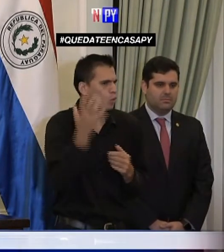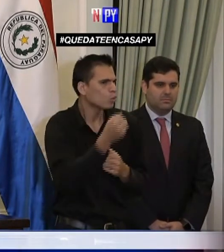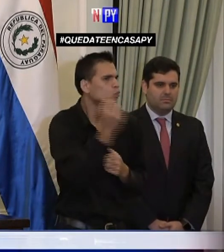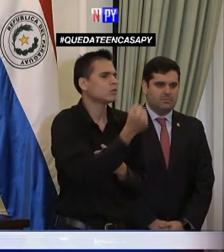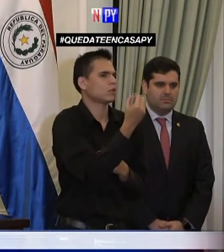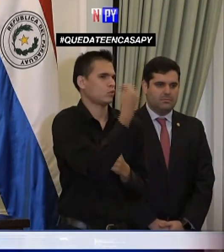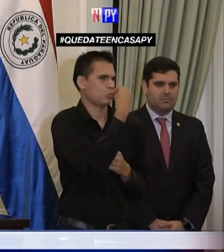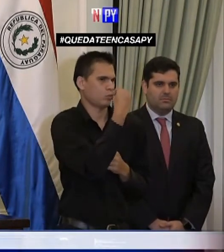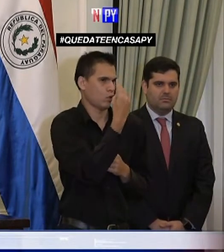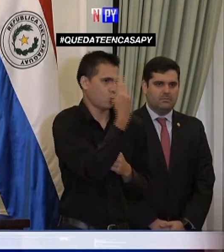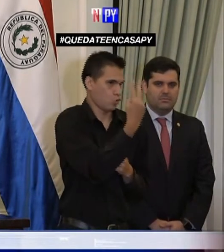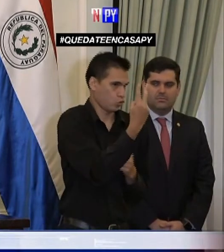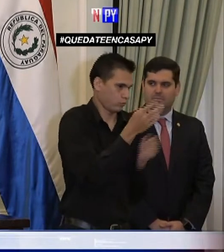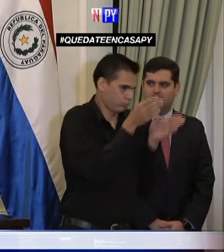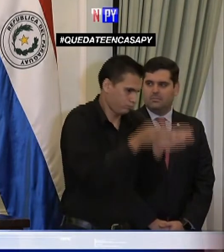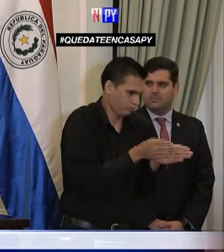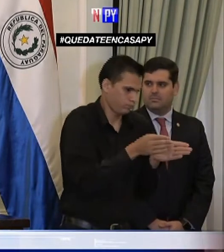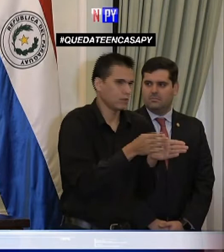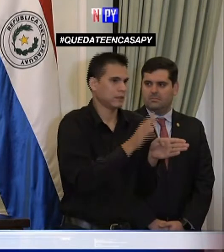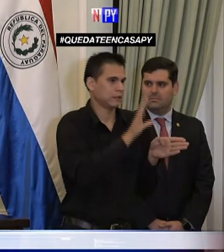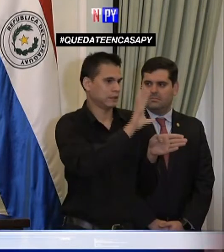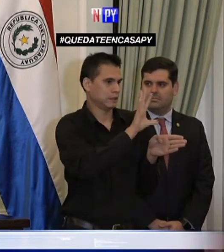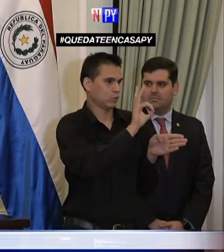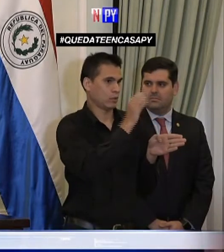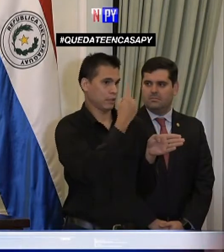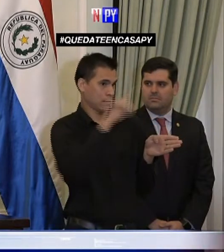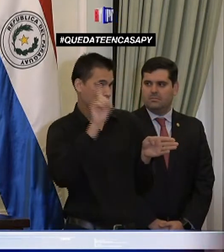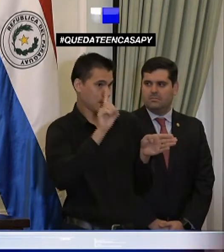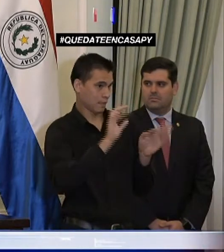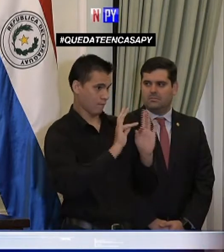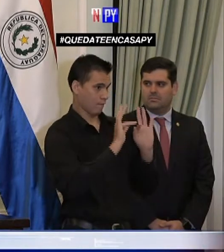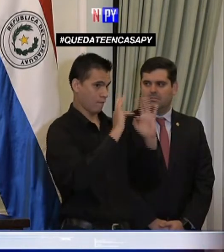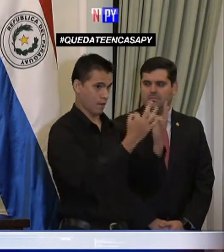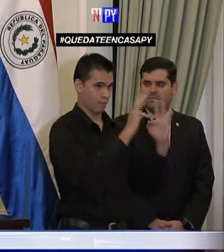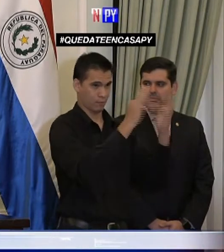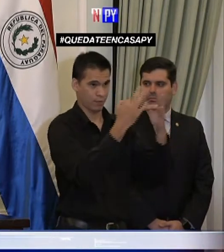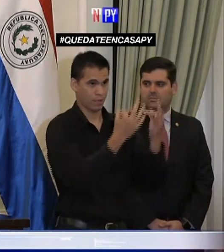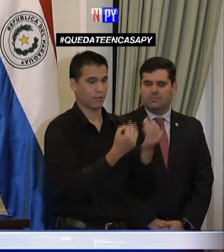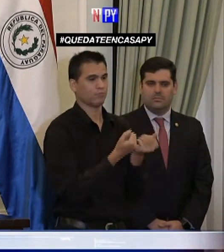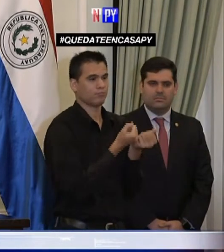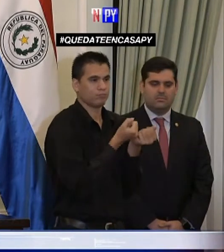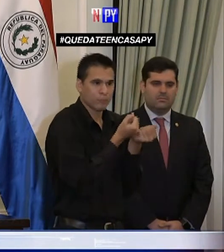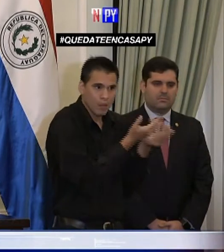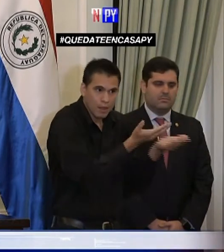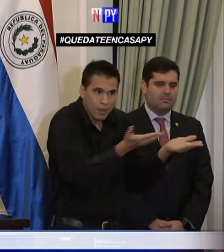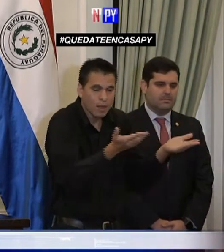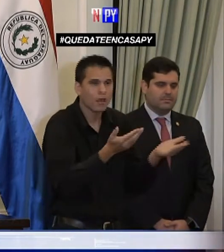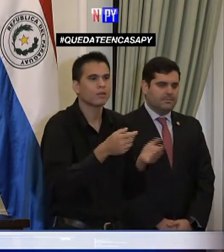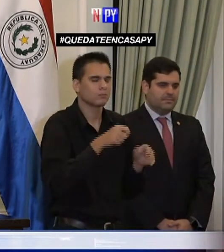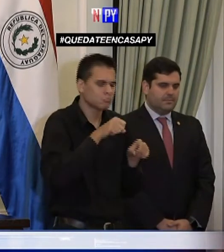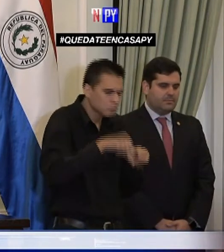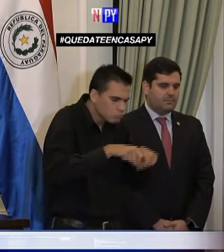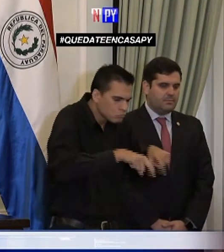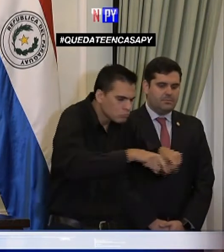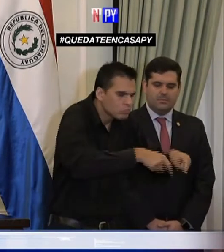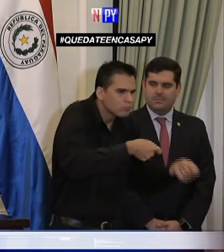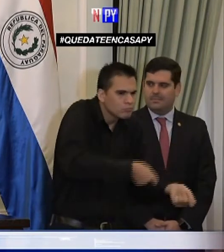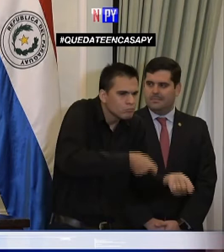dividido en dos etapas. 50.000 familias van a recibir lo que son huertas familiares y